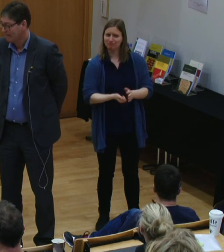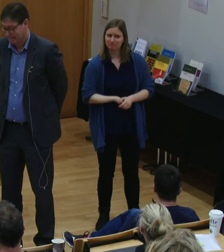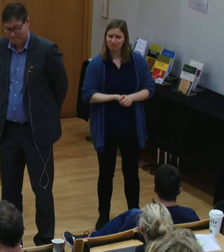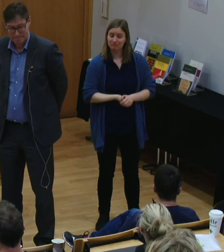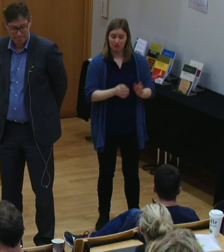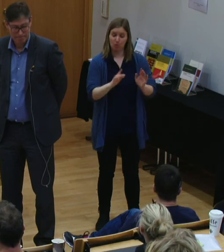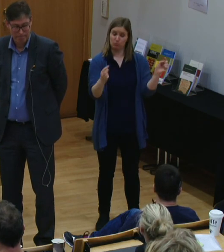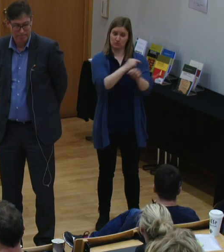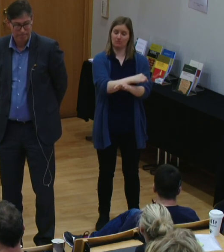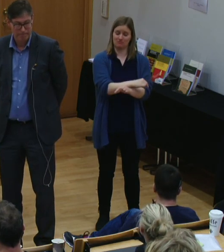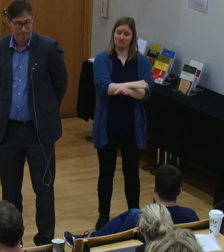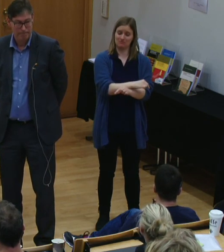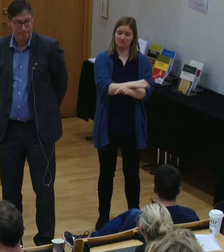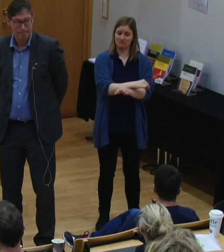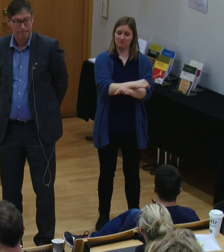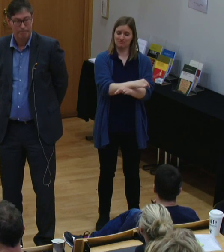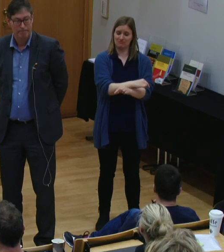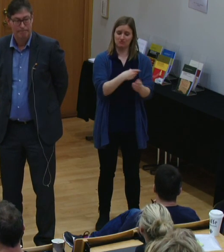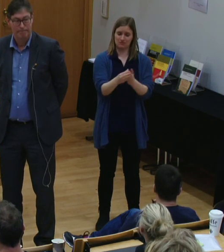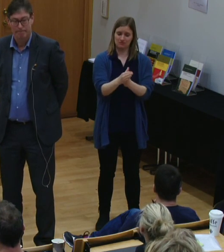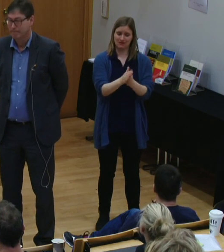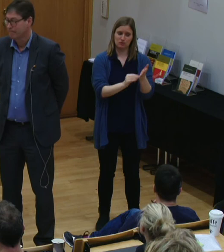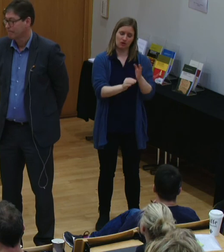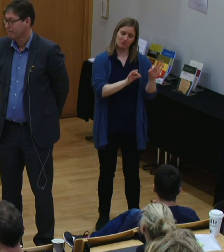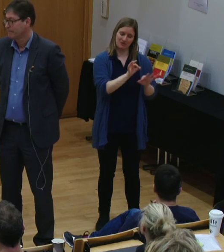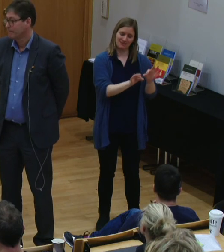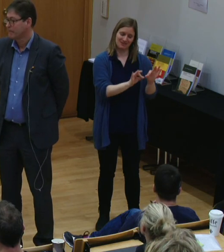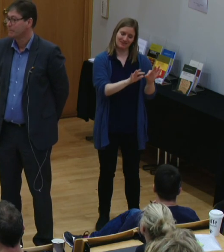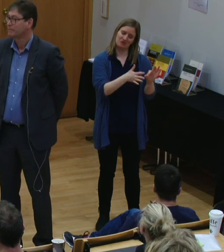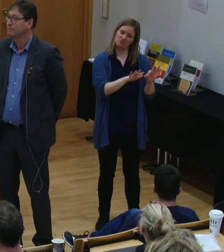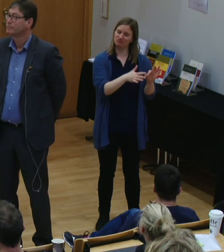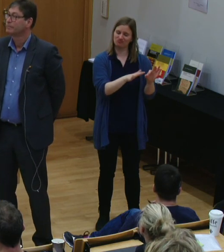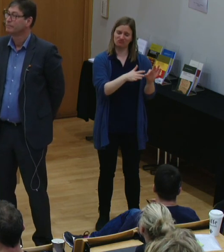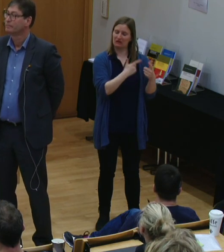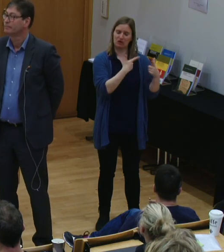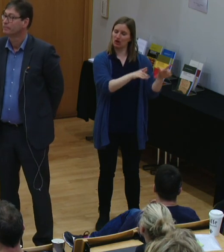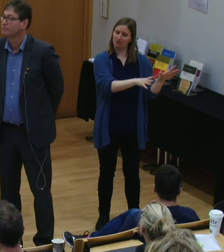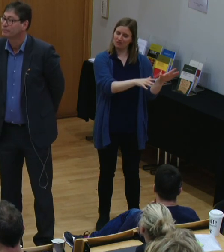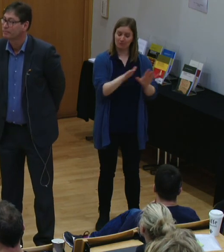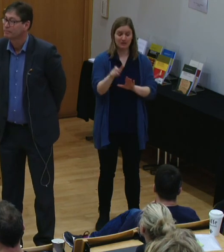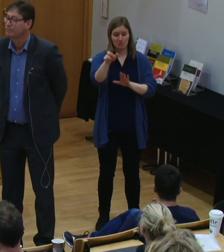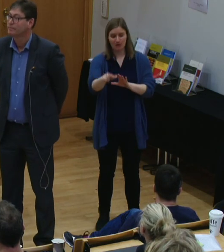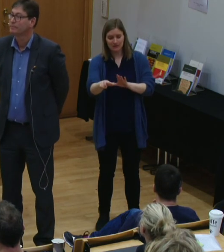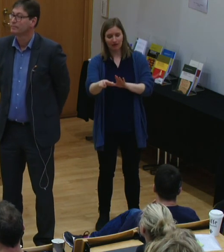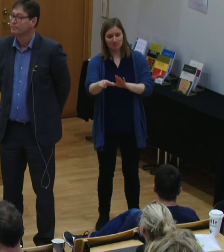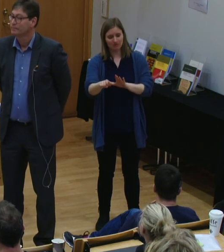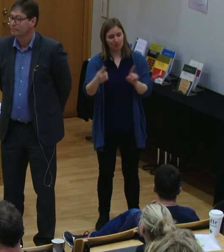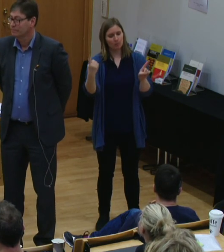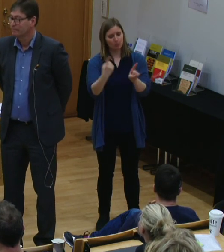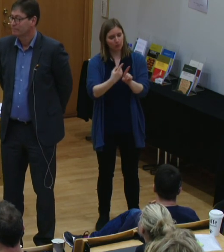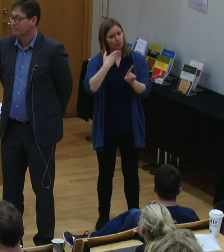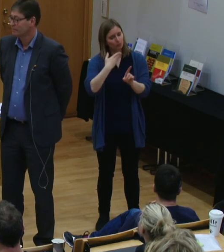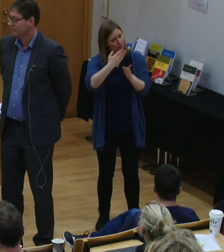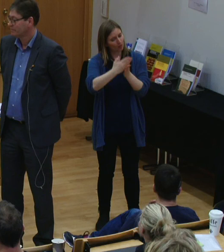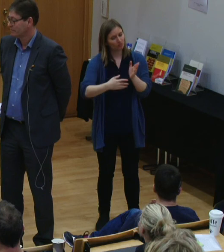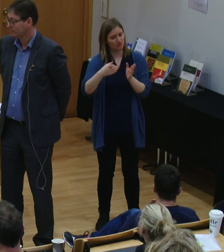har du motsatt. Resultatet rent medisinsk ikke særlig vellykka, men pasienten har blitt møtt på en veldig